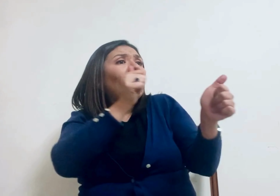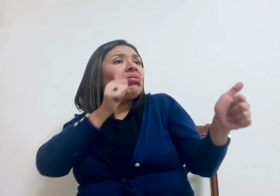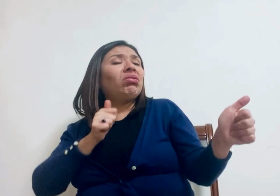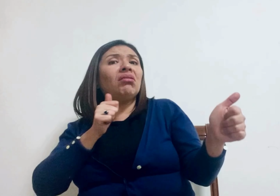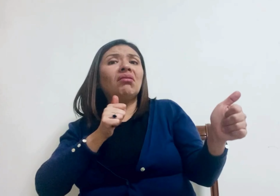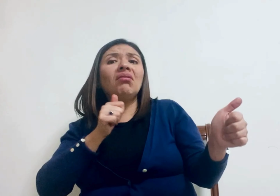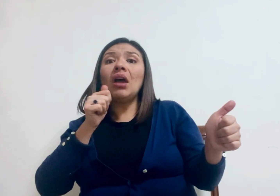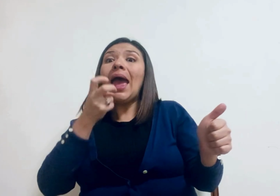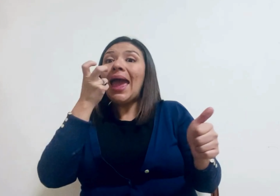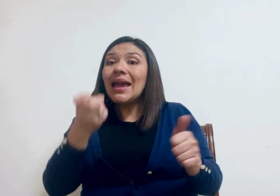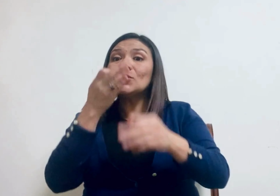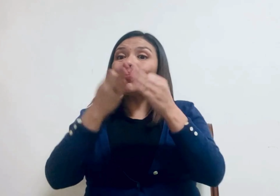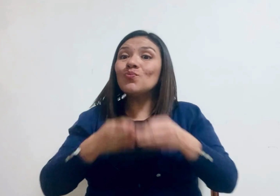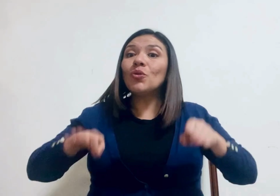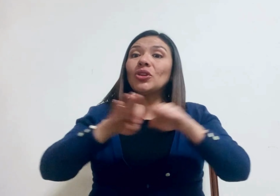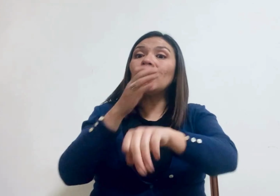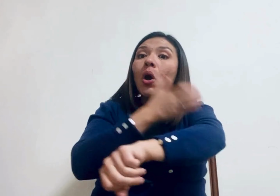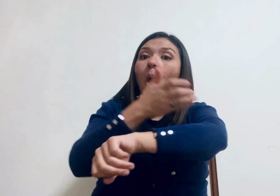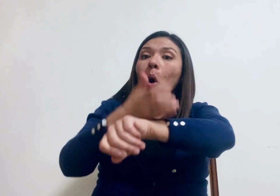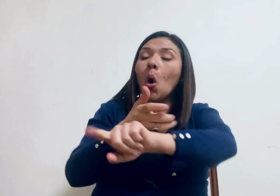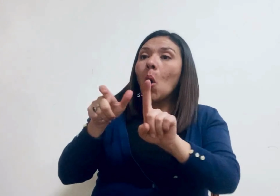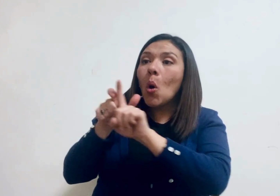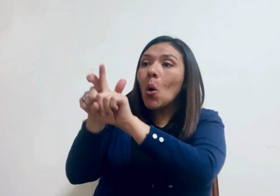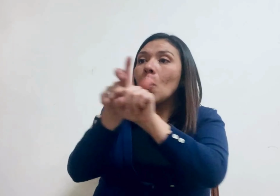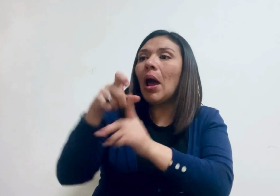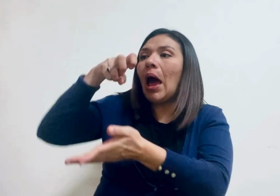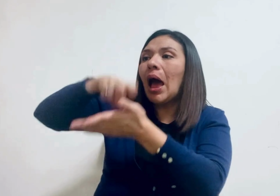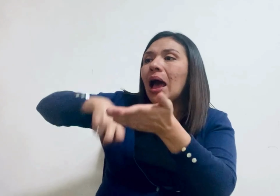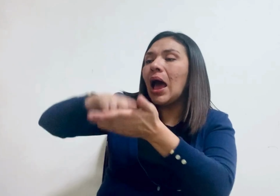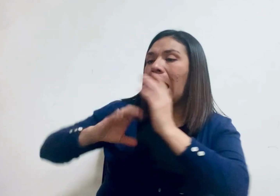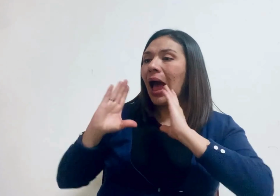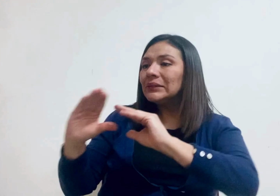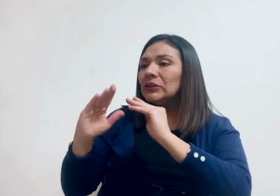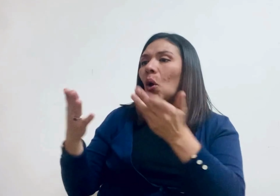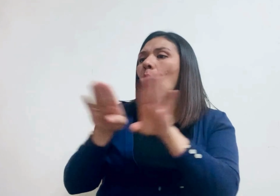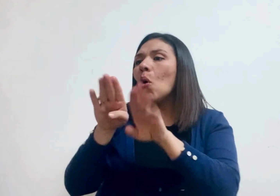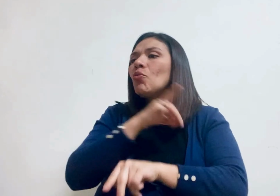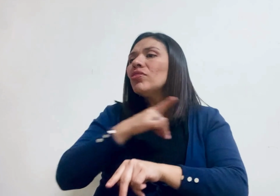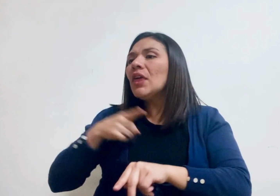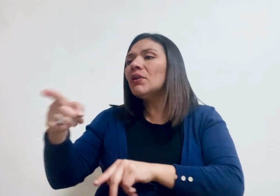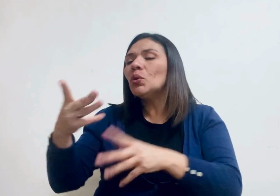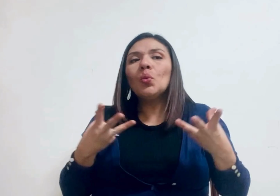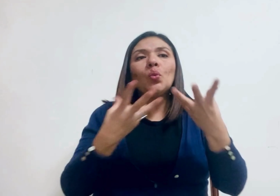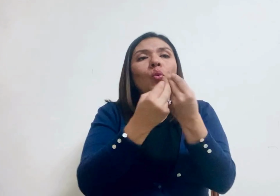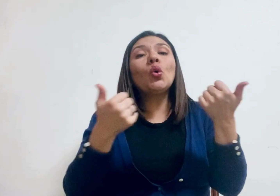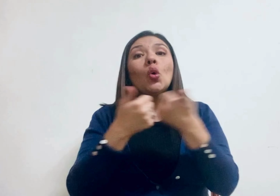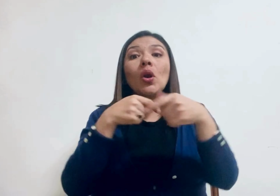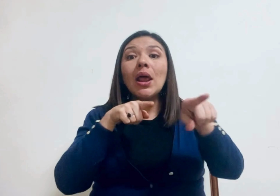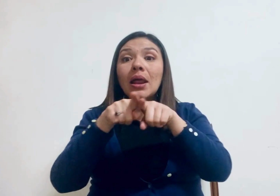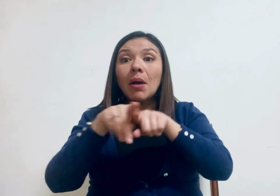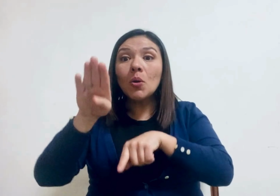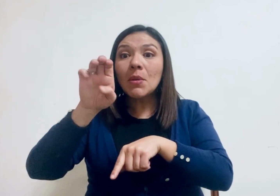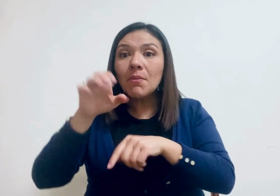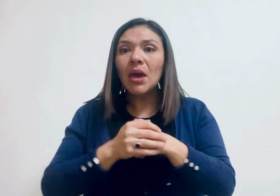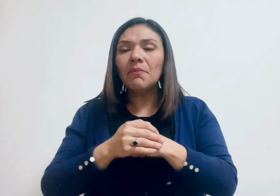importante en este caminar también irlos acompañando e irles enseñando estrategias para relacionarse con sus hermanos bebés. Porque ellos